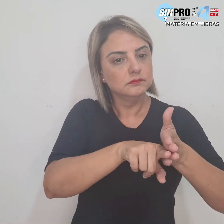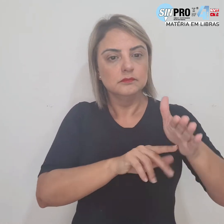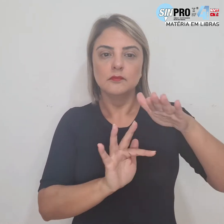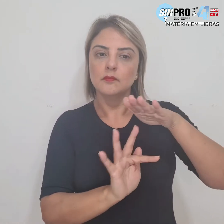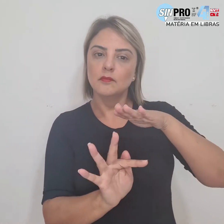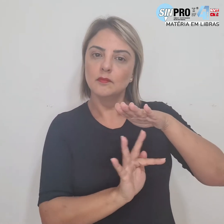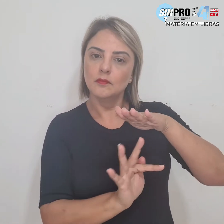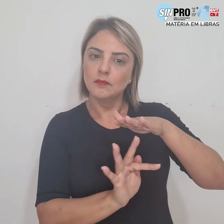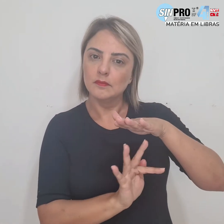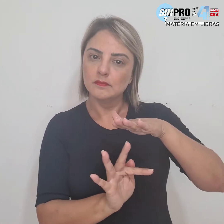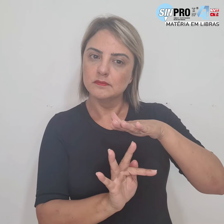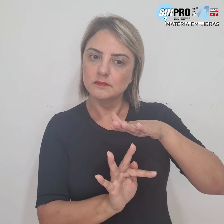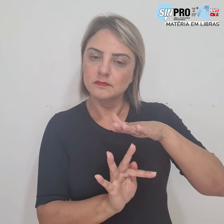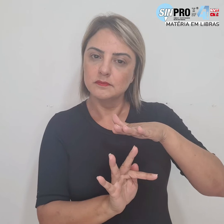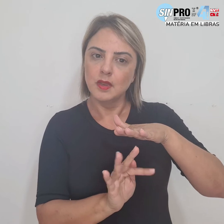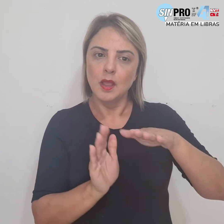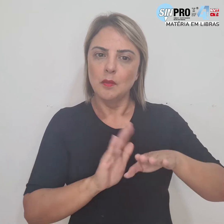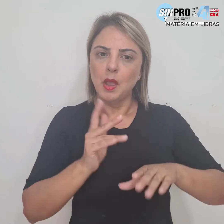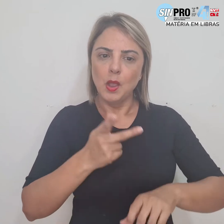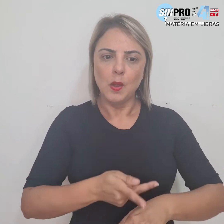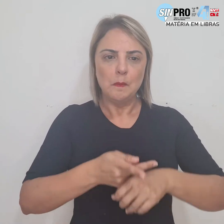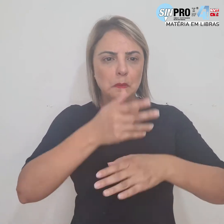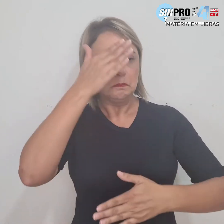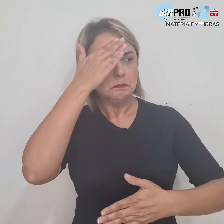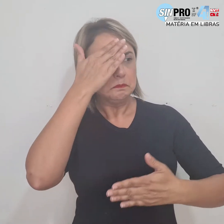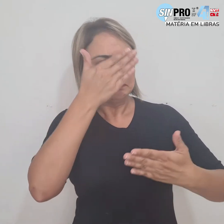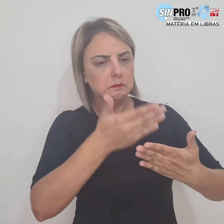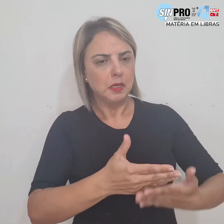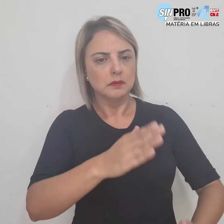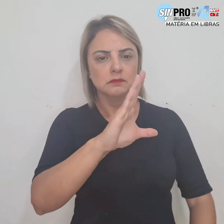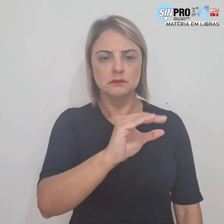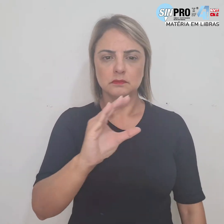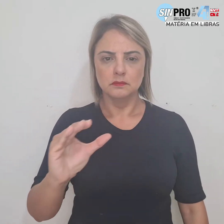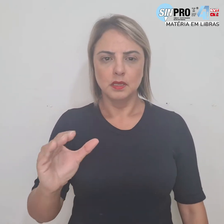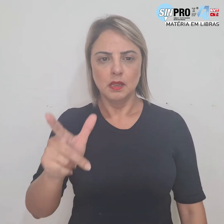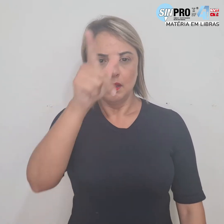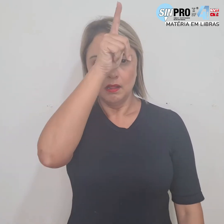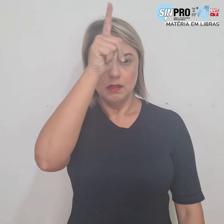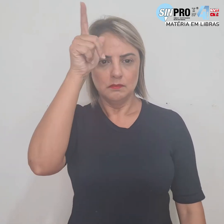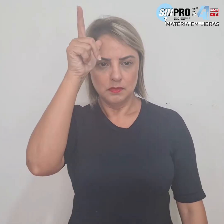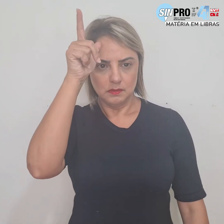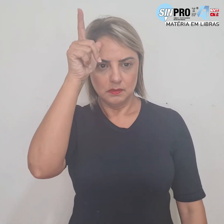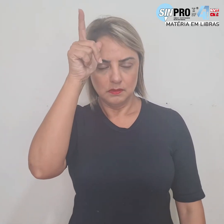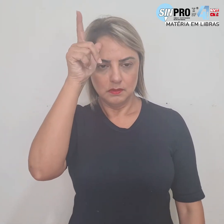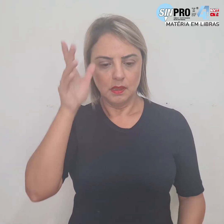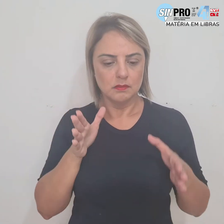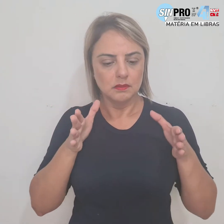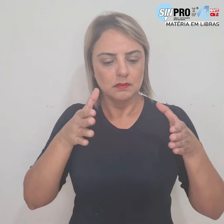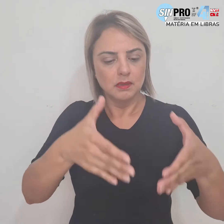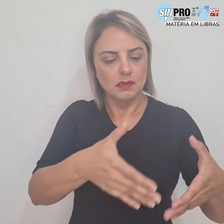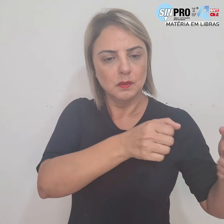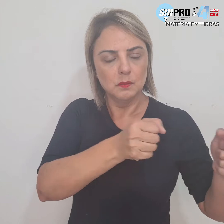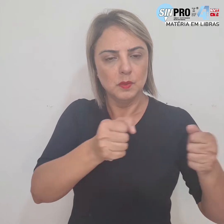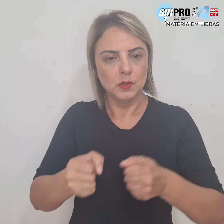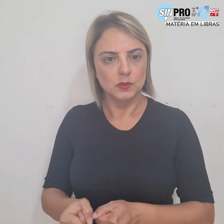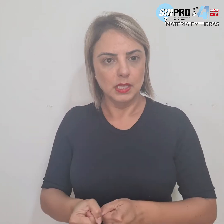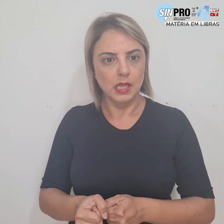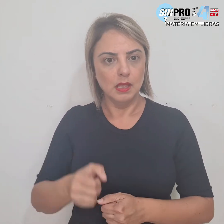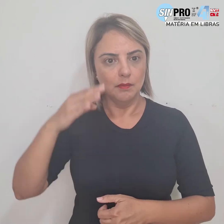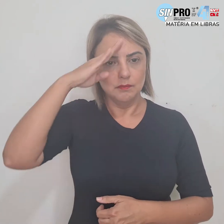Fundação Alexander von Humboldt, um dos maiores reconhecimentos da ciência alemã. Ao centralizar o poder nas mãos do